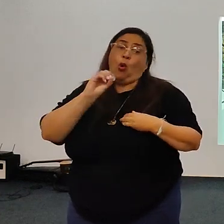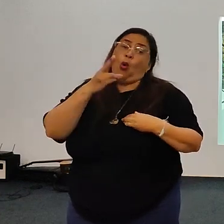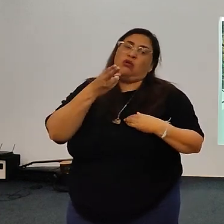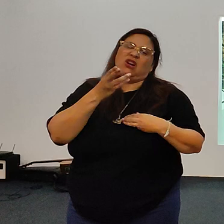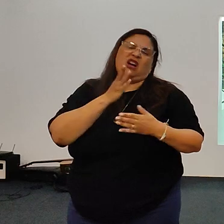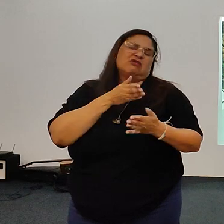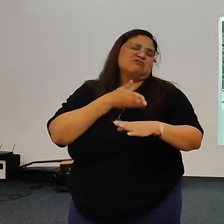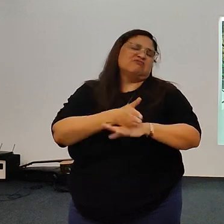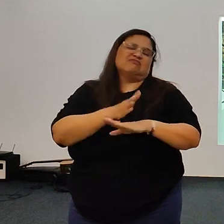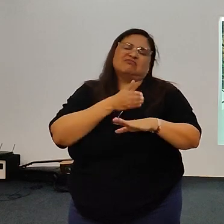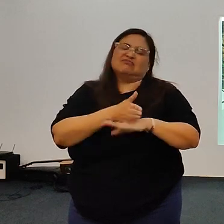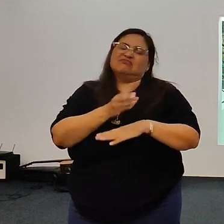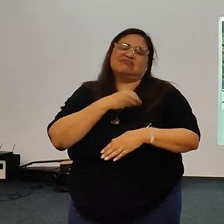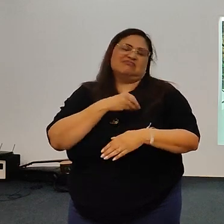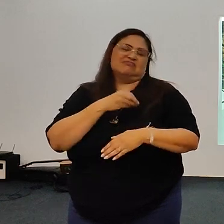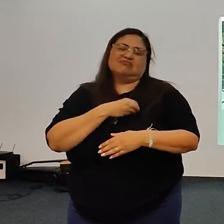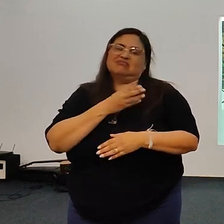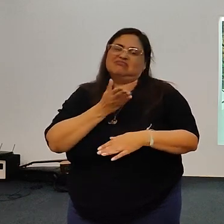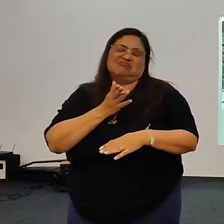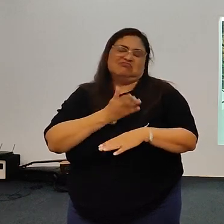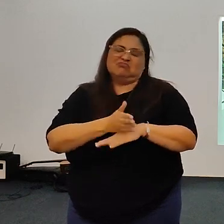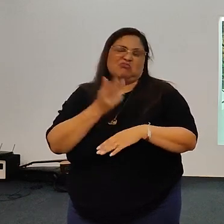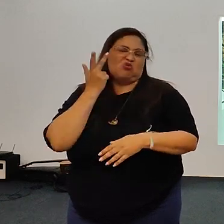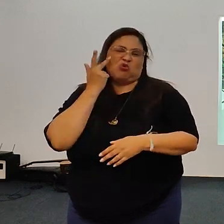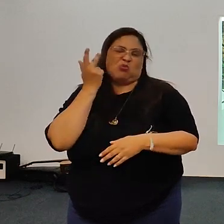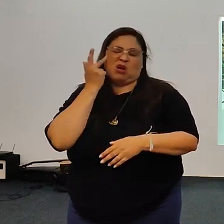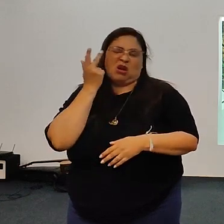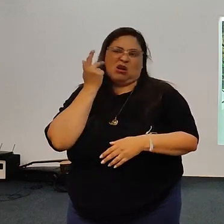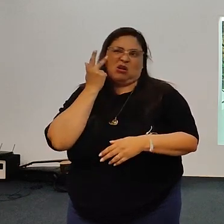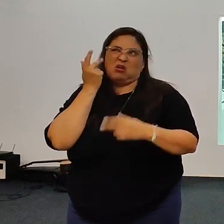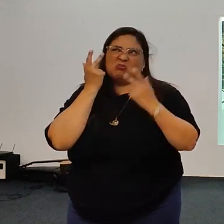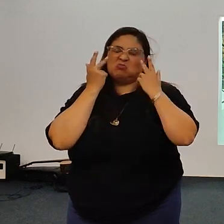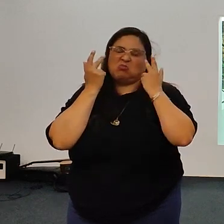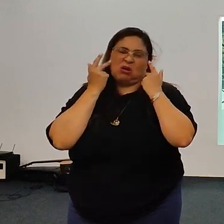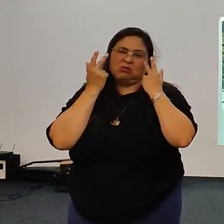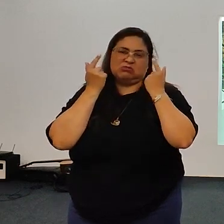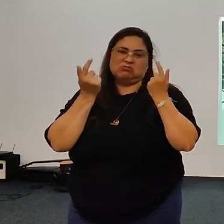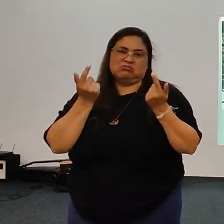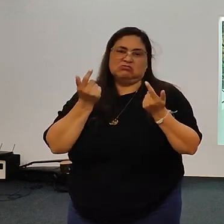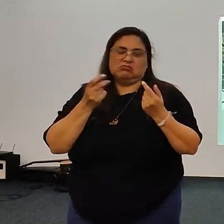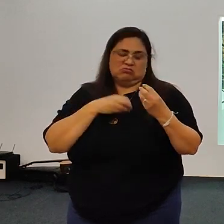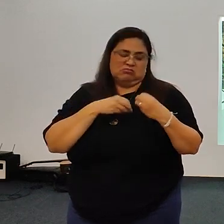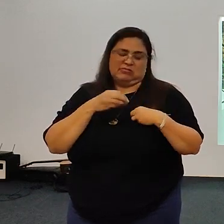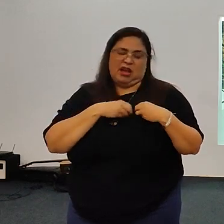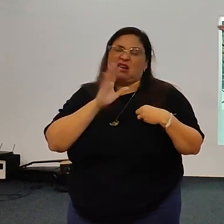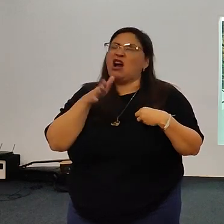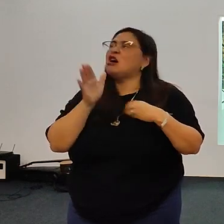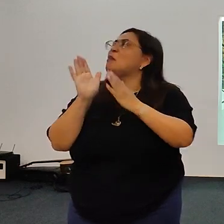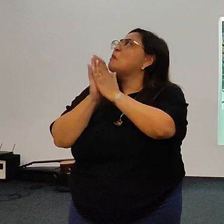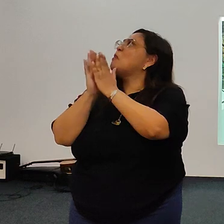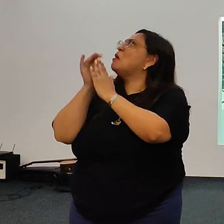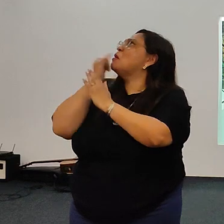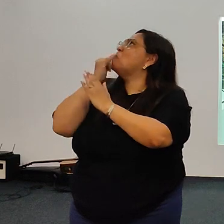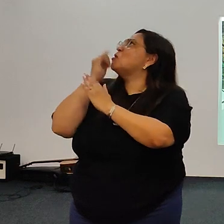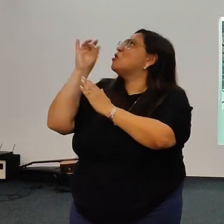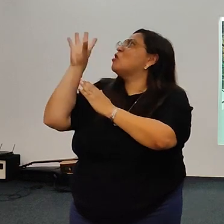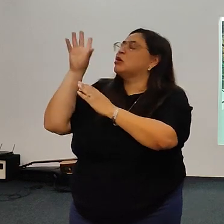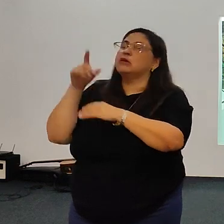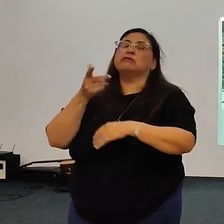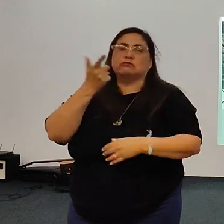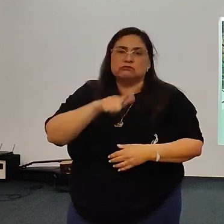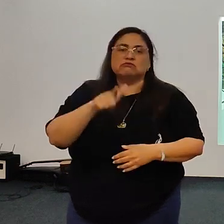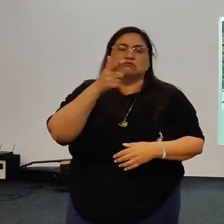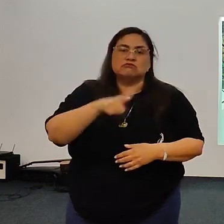forma com o seu pecado de estimação, que para você já tanto faz. Eu peço perdão, Ele me perdoa, mas eu não preciso deixar